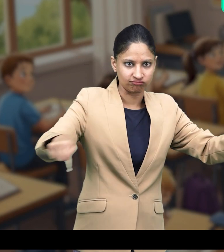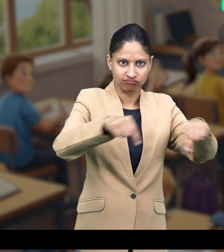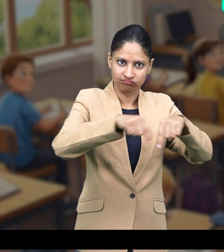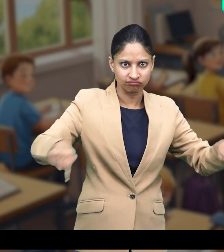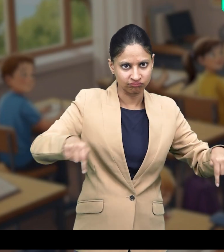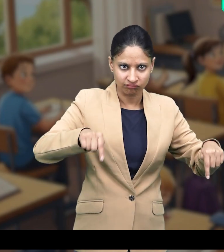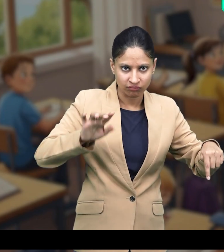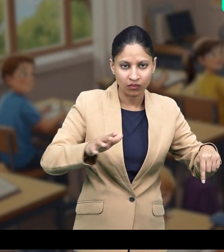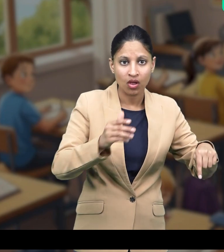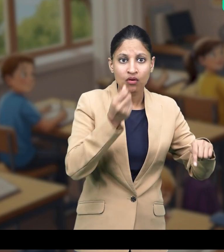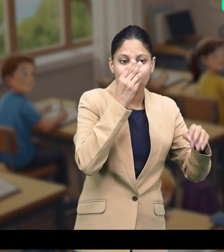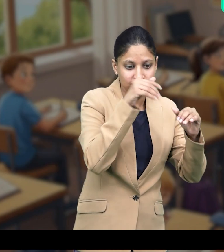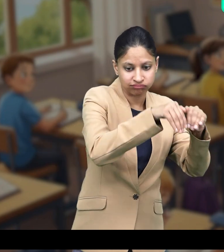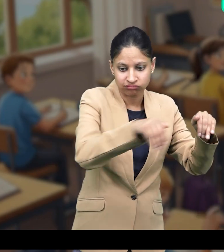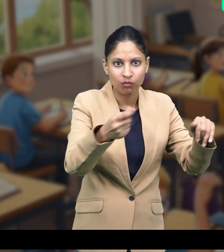6च्या 2 ओळी,